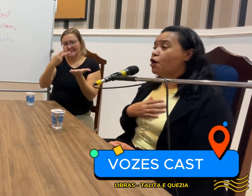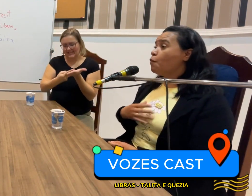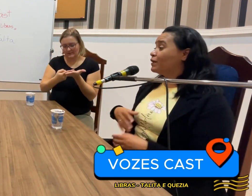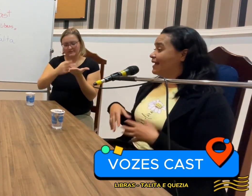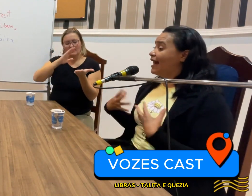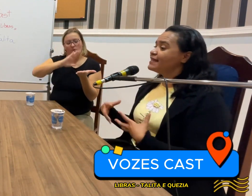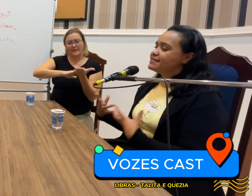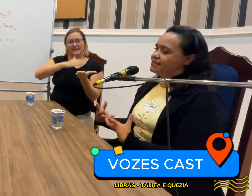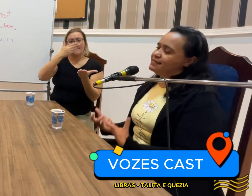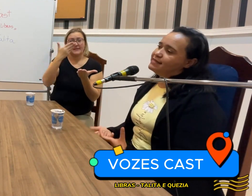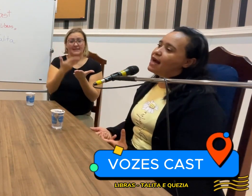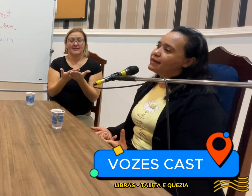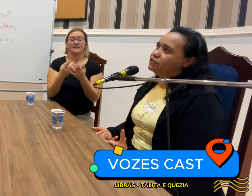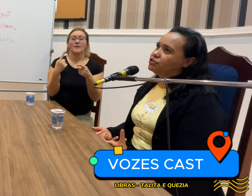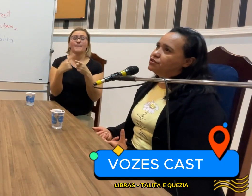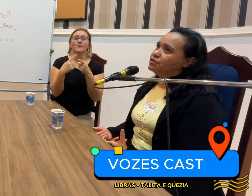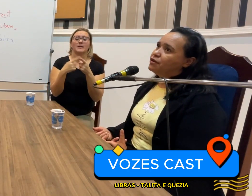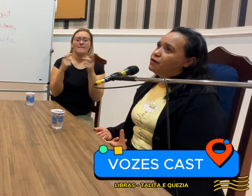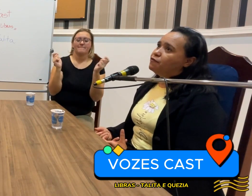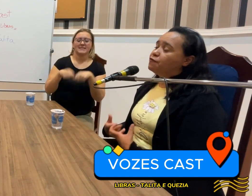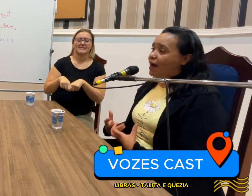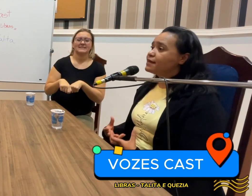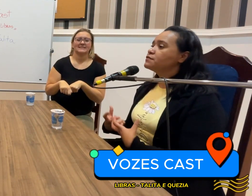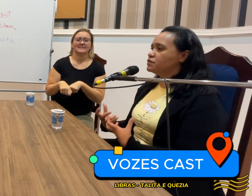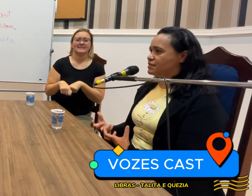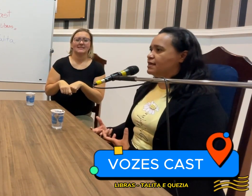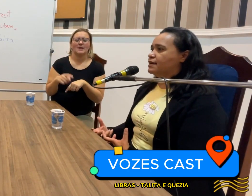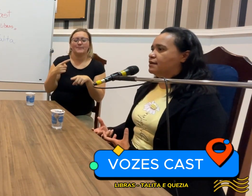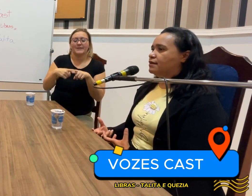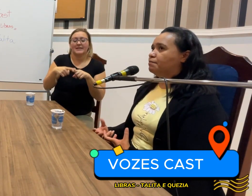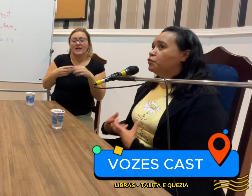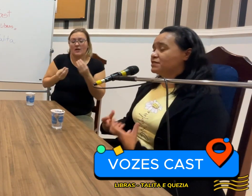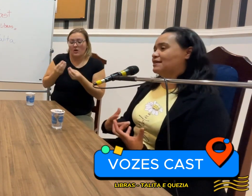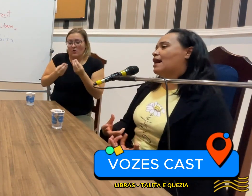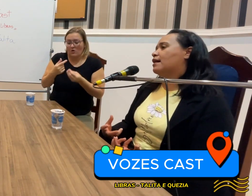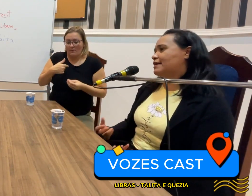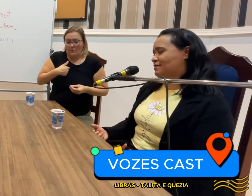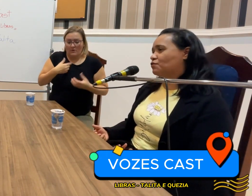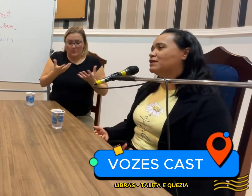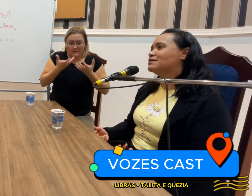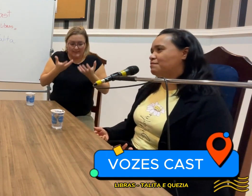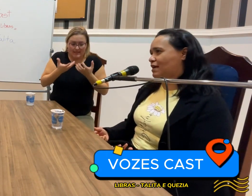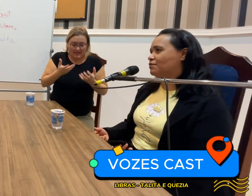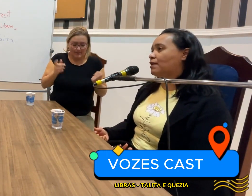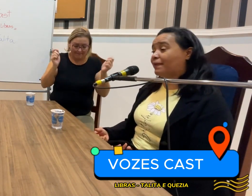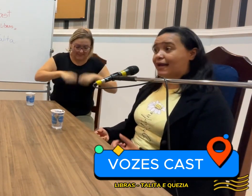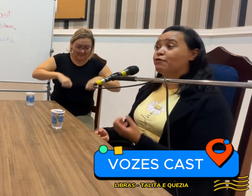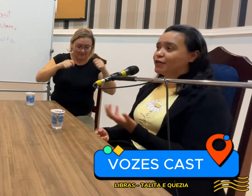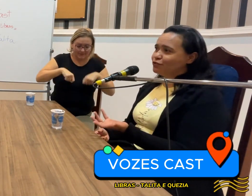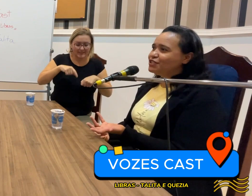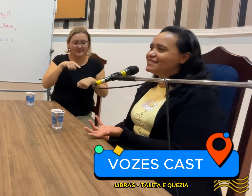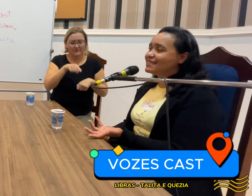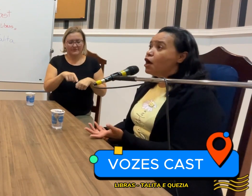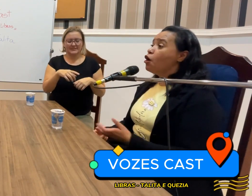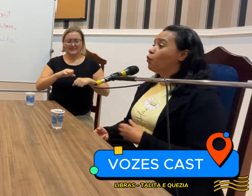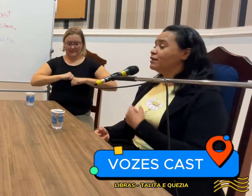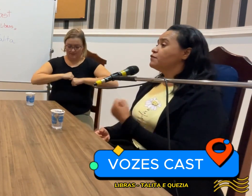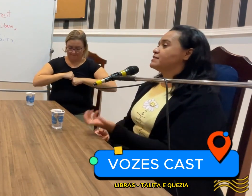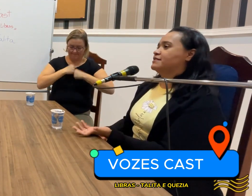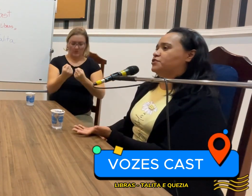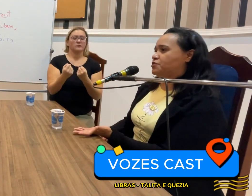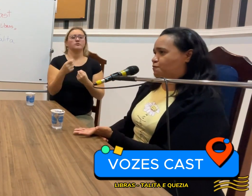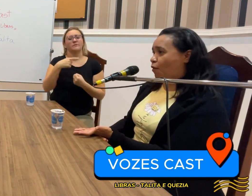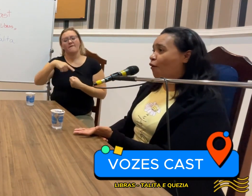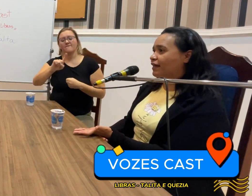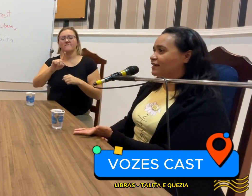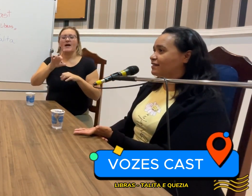interpretação. Porque a necessidade faz você buscar esse conhecimento. É o que eu disse. Quando